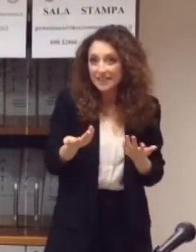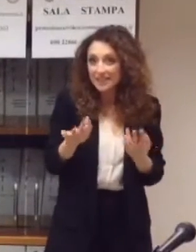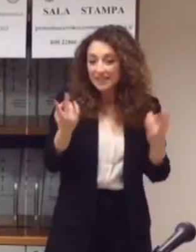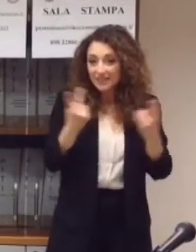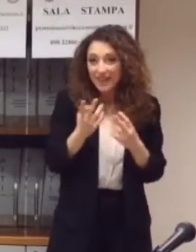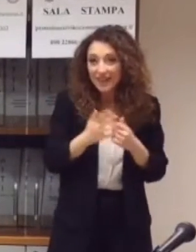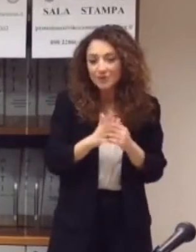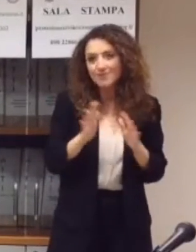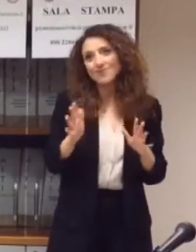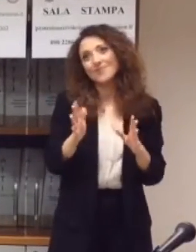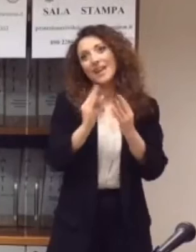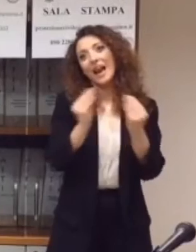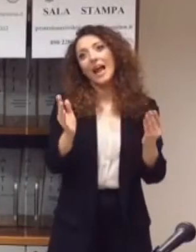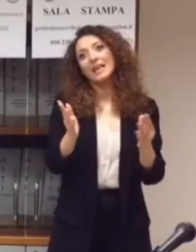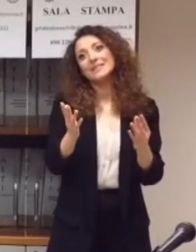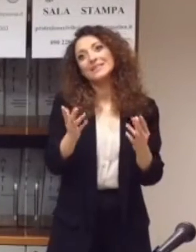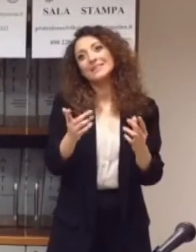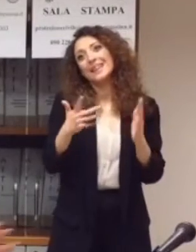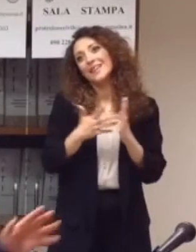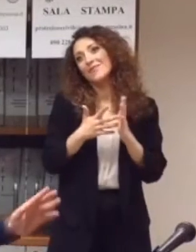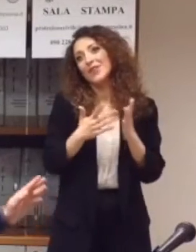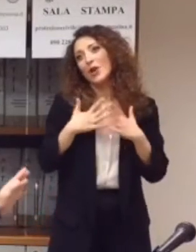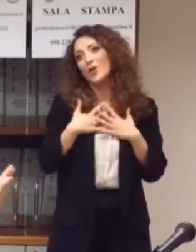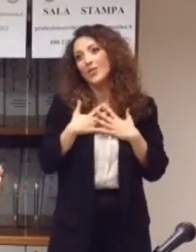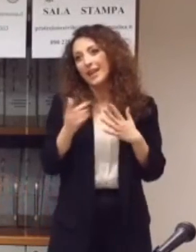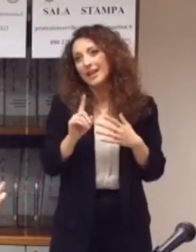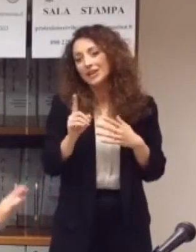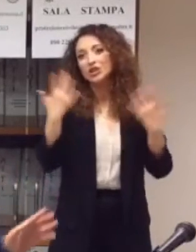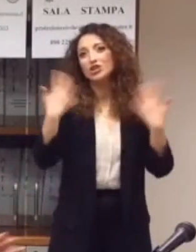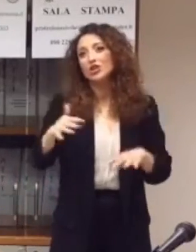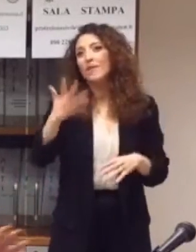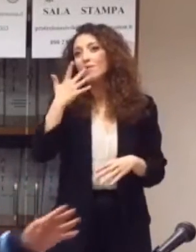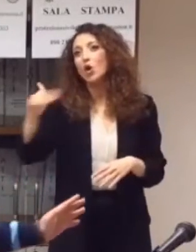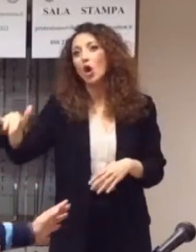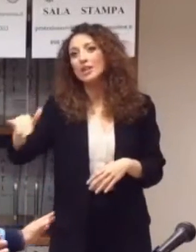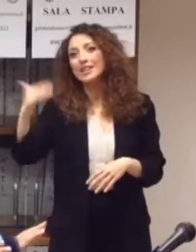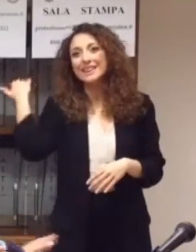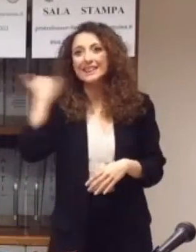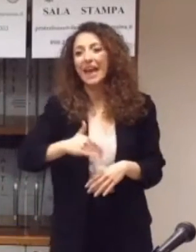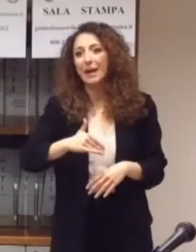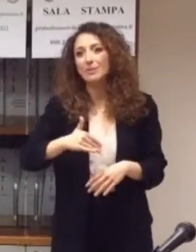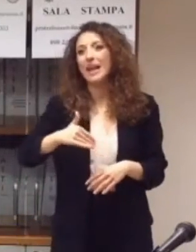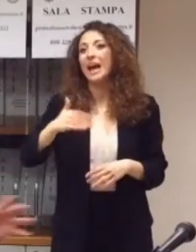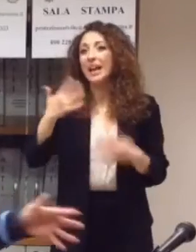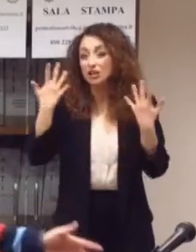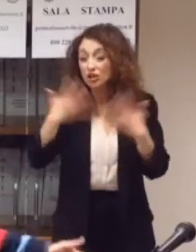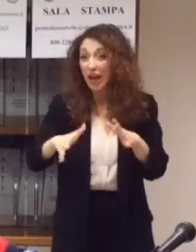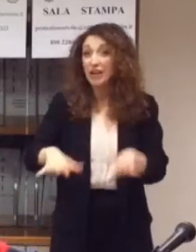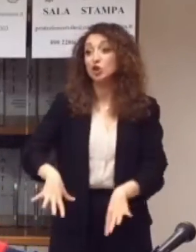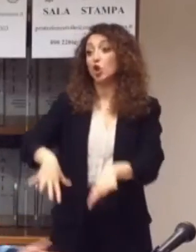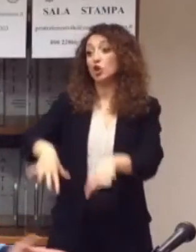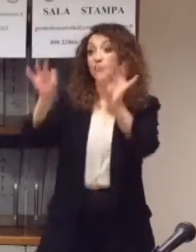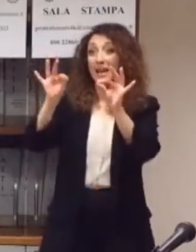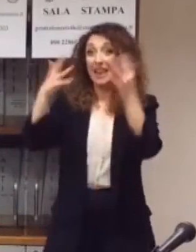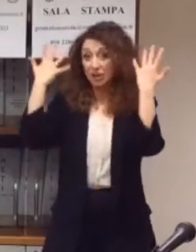ragazzi, mettetemi in difficoltà, già mi vogliono decapitare, già mi vogliono sospendere, già mi vorrebbero